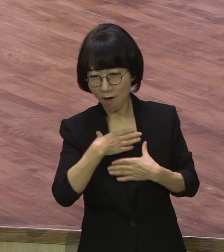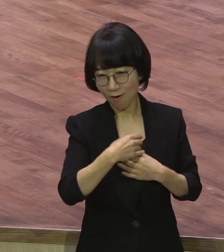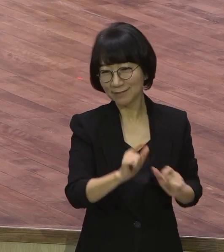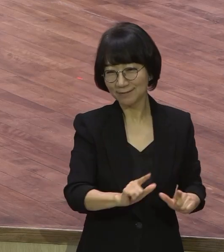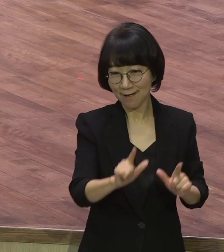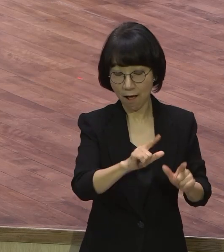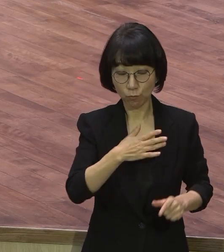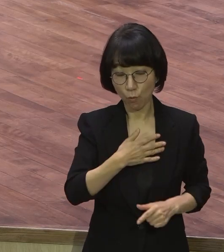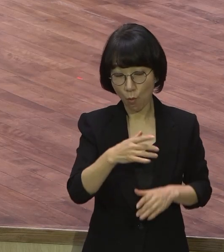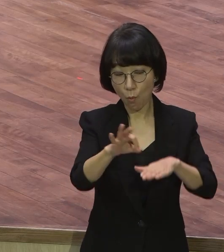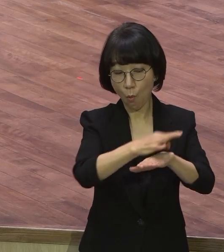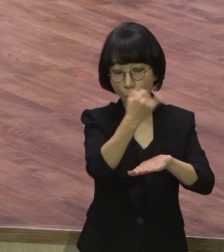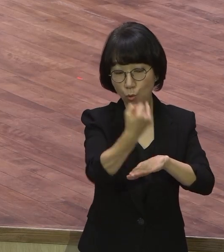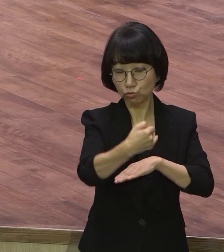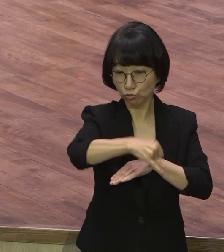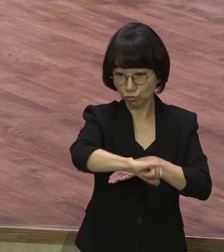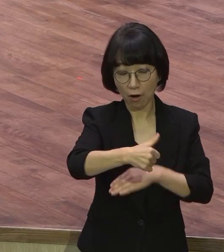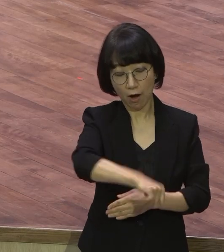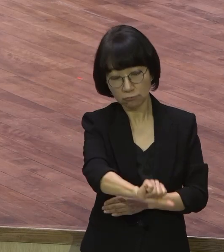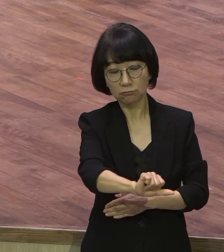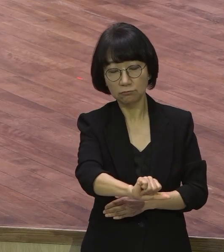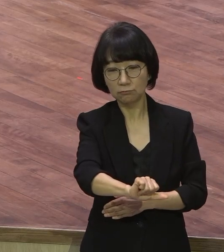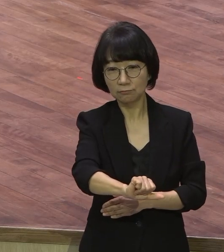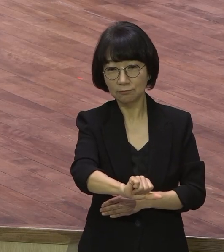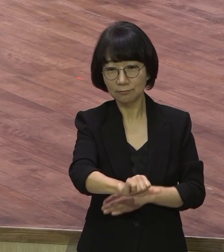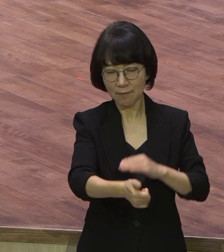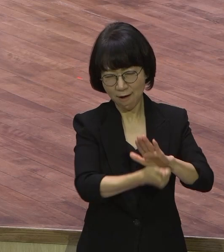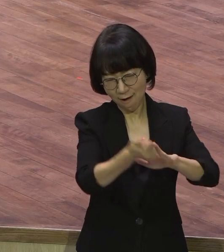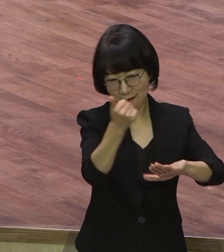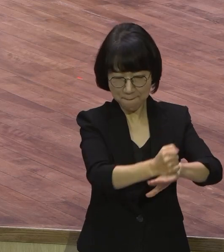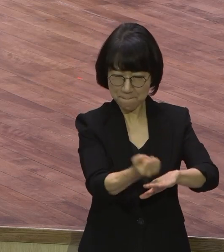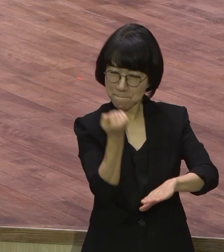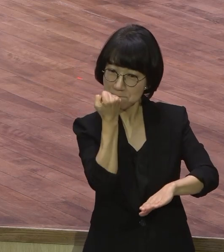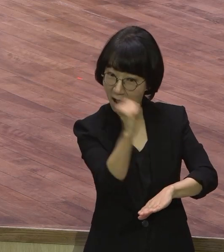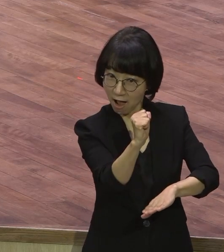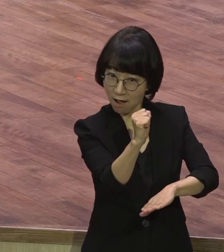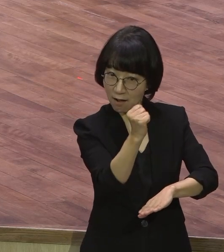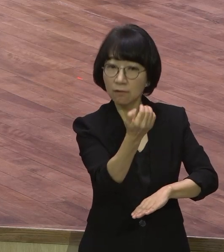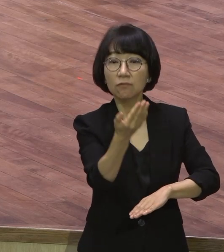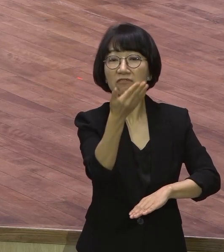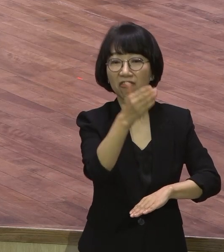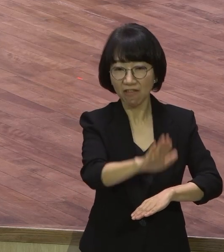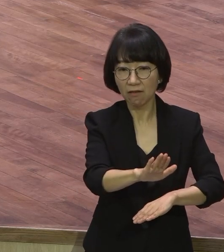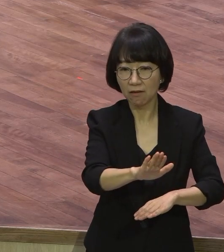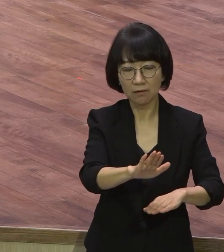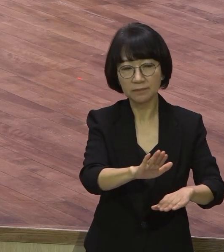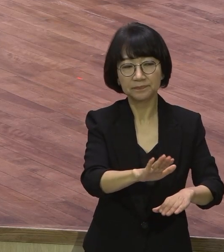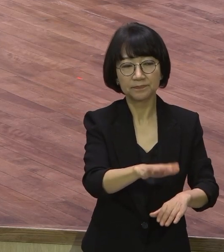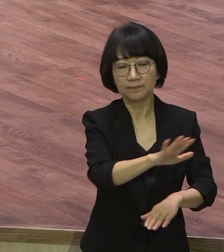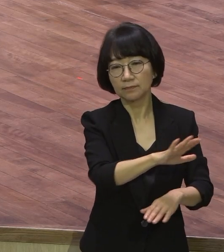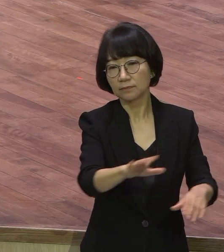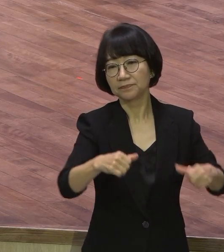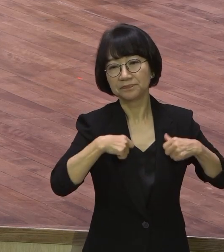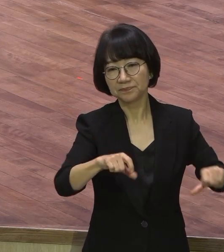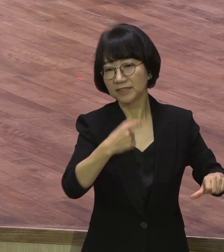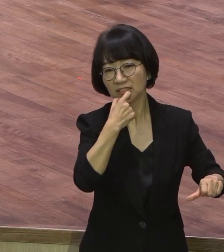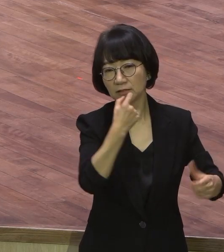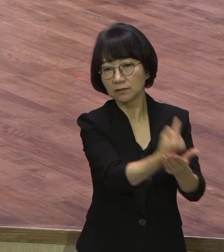편안하게 있으면 그냥 출신해요 그냥 먹고 살아요. 뭐 희그림 끼어들 키로 뭐 있어요. 가만 몸